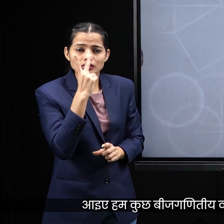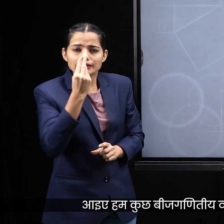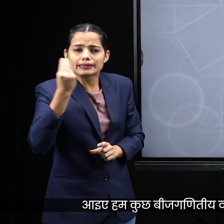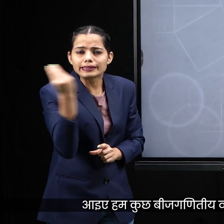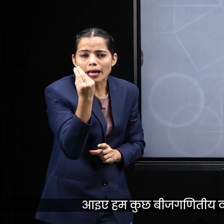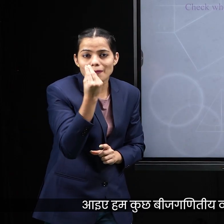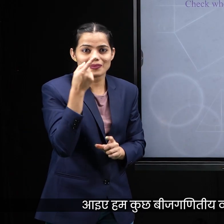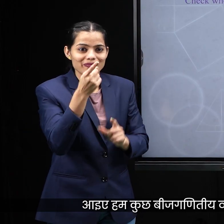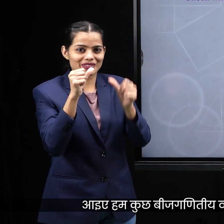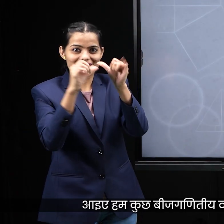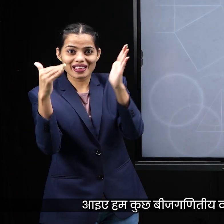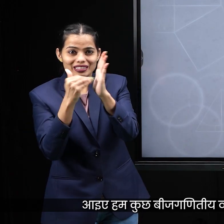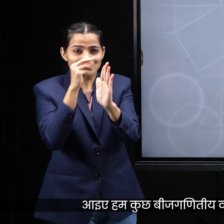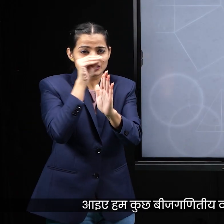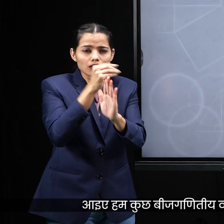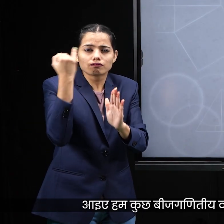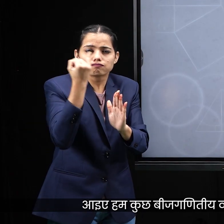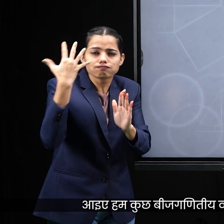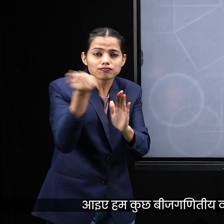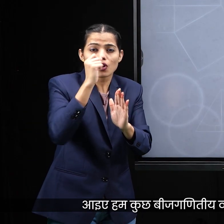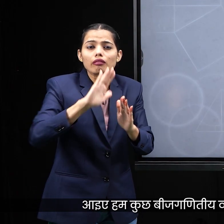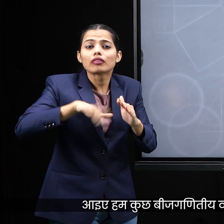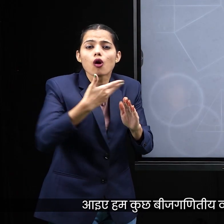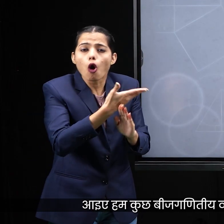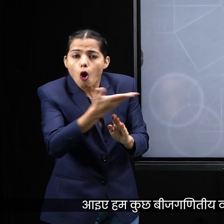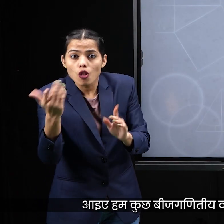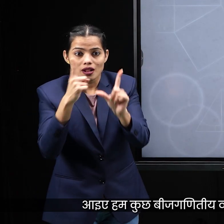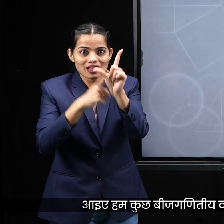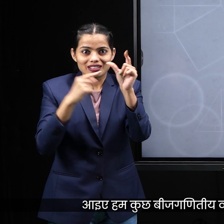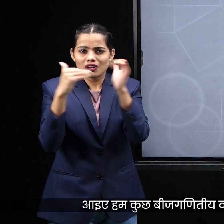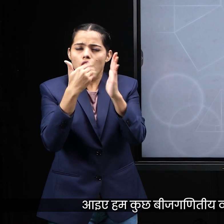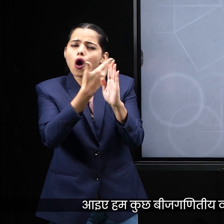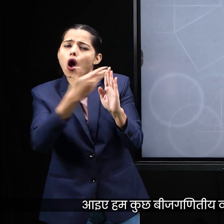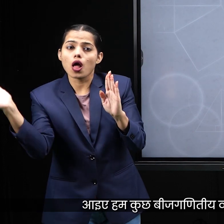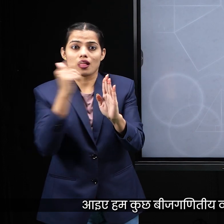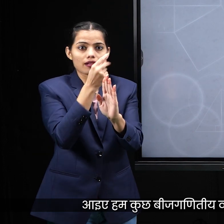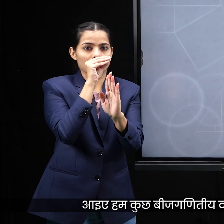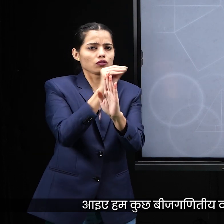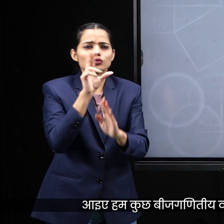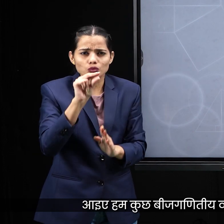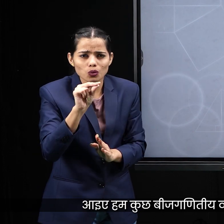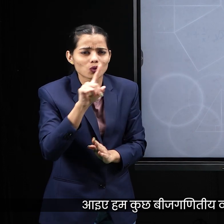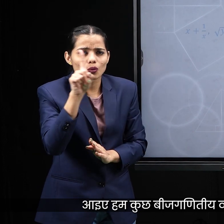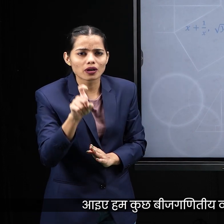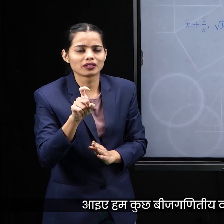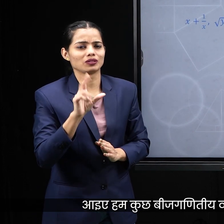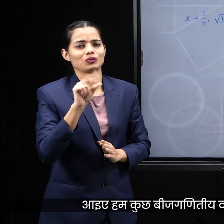हम कुछ बीजगणितीय व्यंजकों को देखें और पता करें कि वे बहुपद हैं या